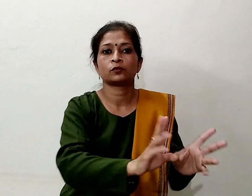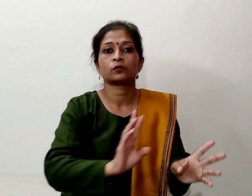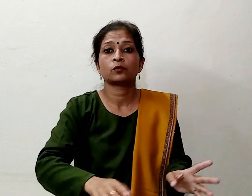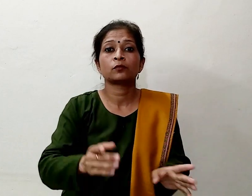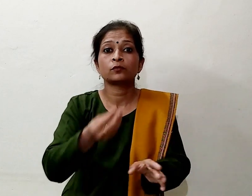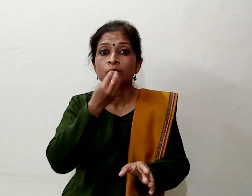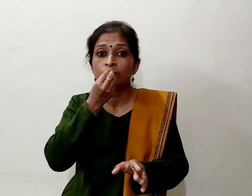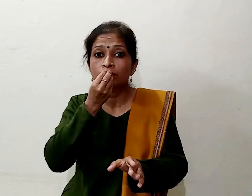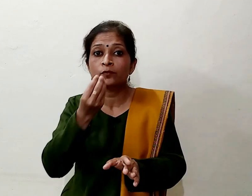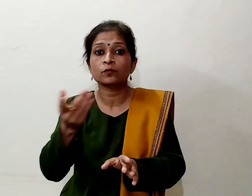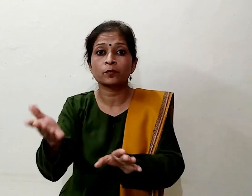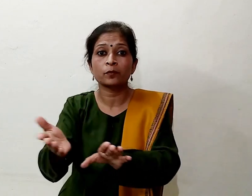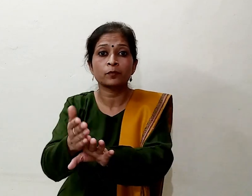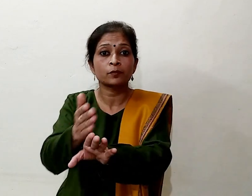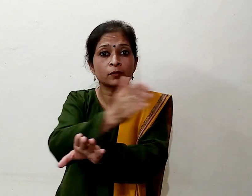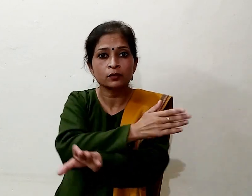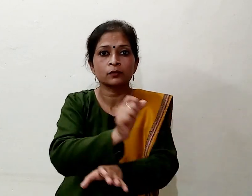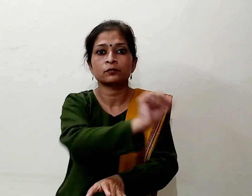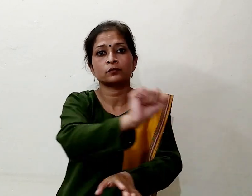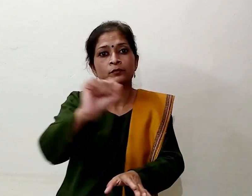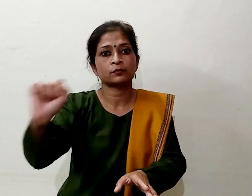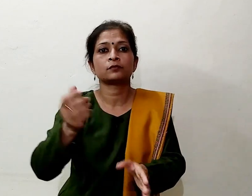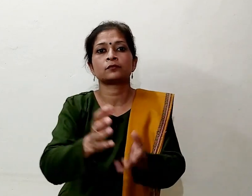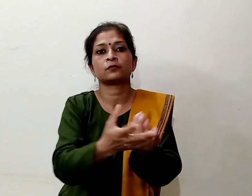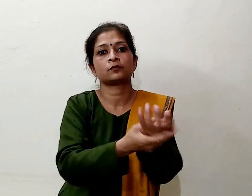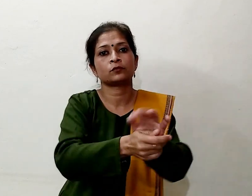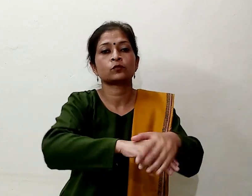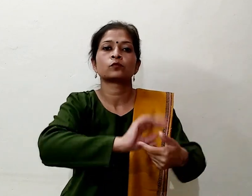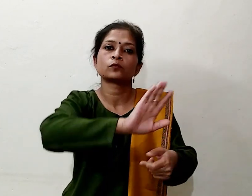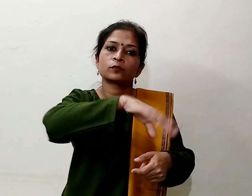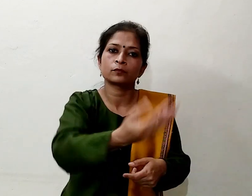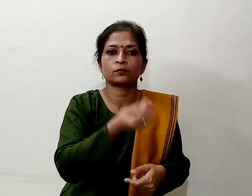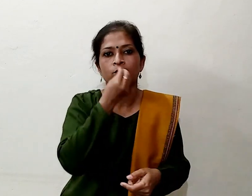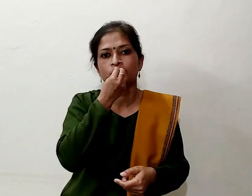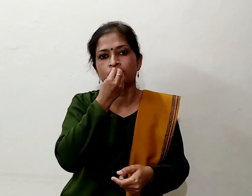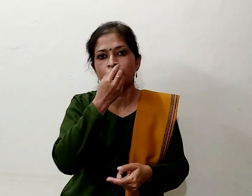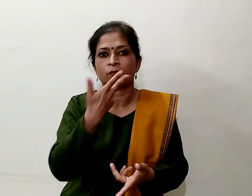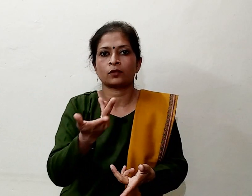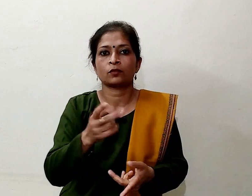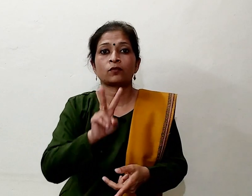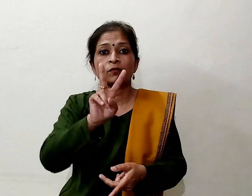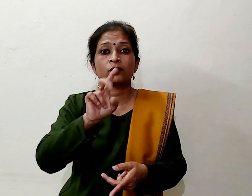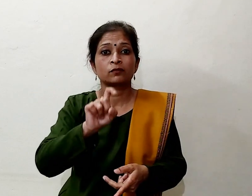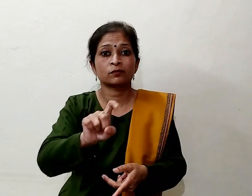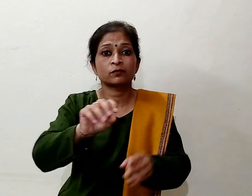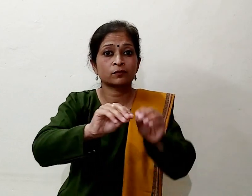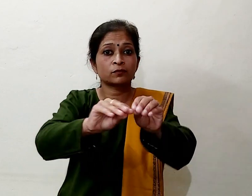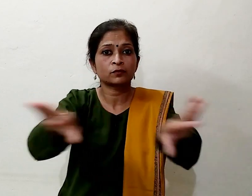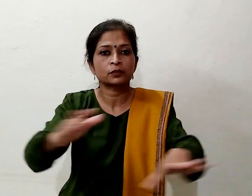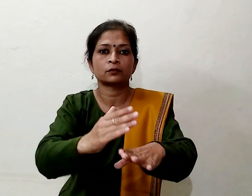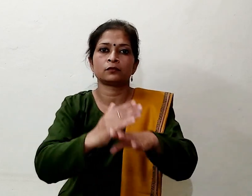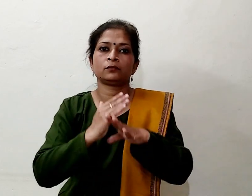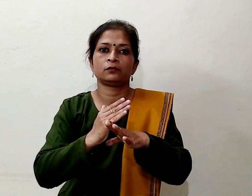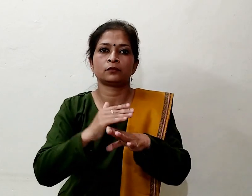जिससे की व्यक्ति अपने हाथ धोकर भोजन ग्रहन करें एवं संक्रमन से बच सकें खाना